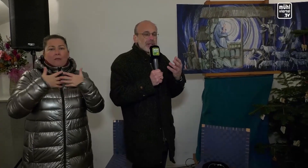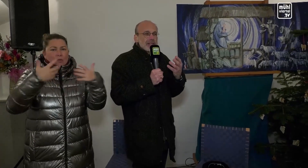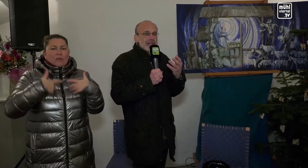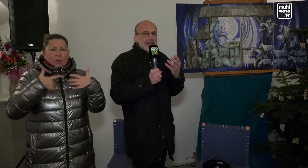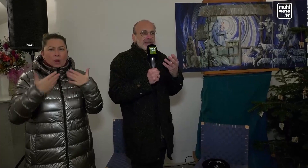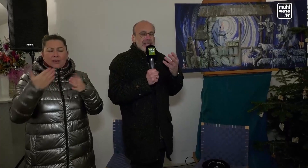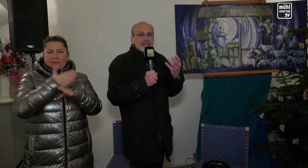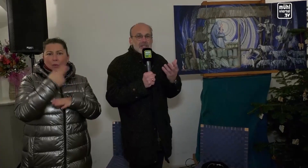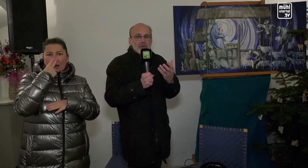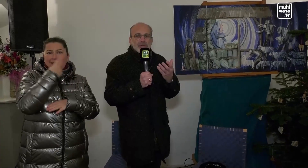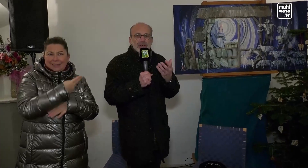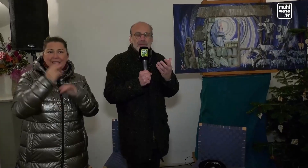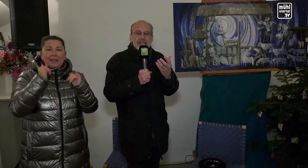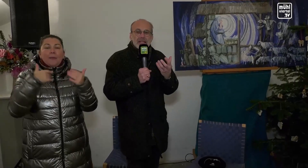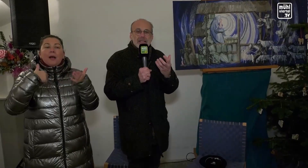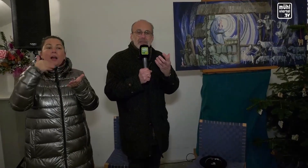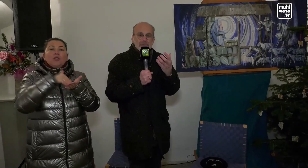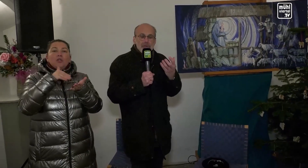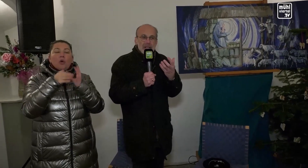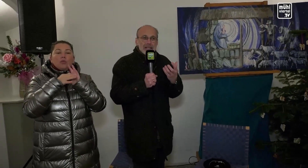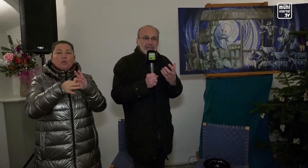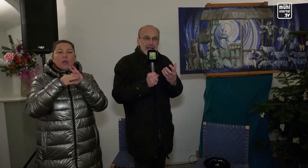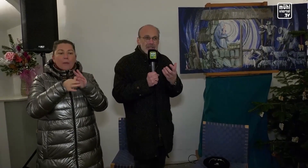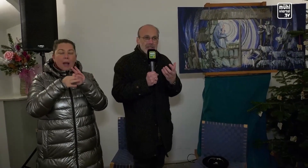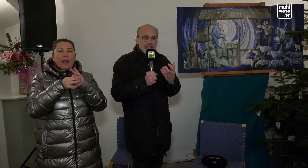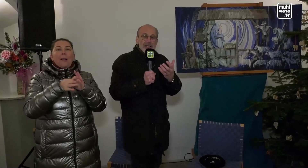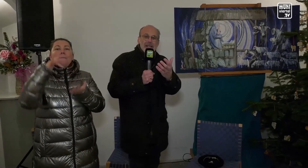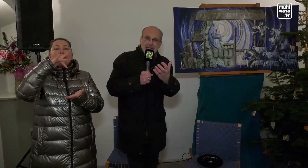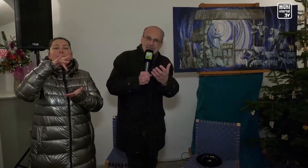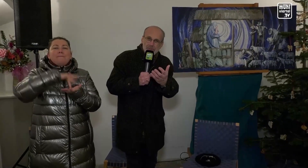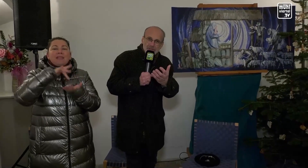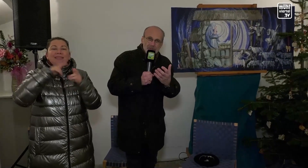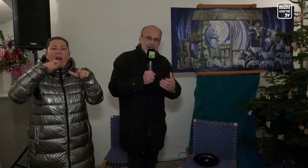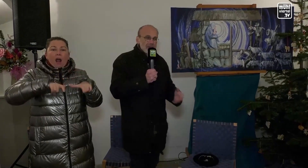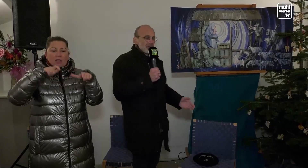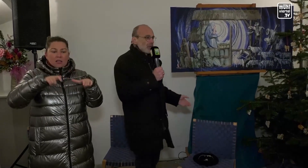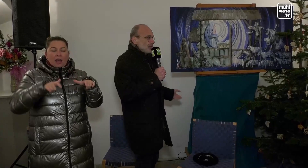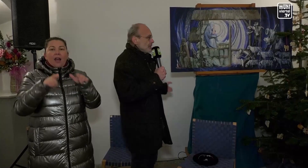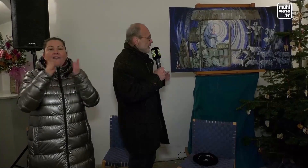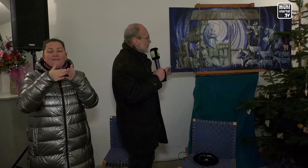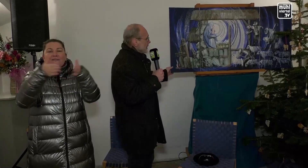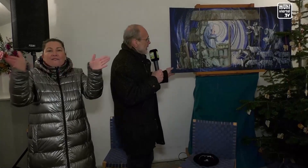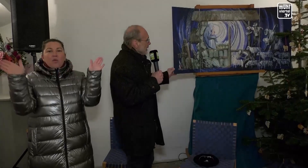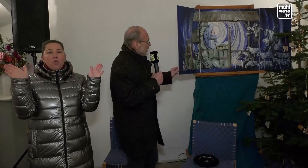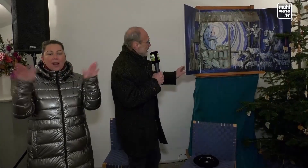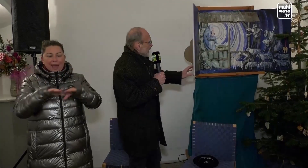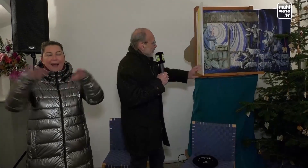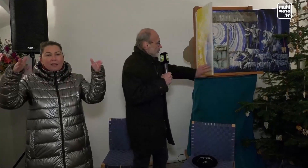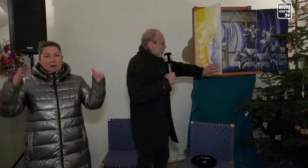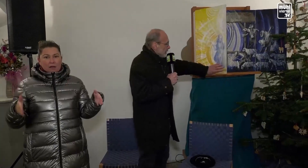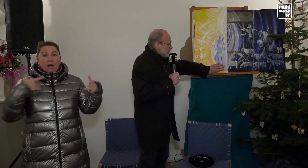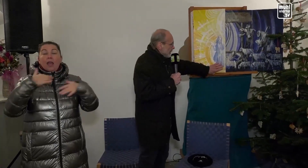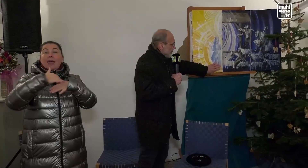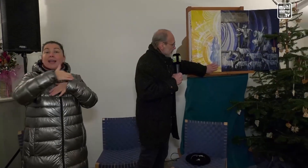auch in der Tradition der mittelalterlichen Flügelaltäre steht. Käfermarkter hat ja einen ganz berühmten,